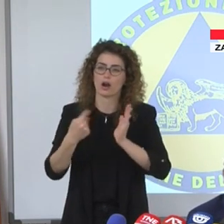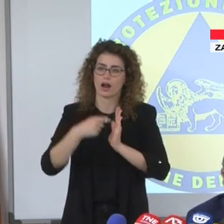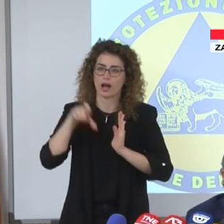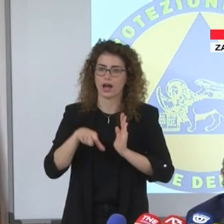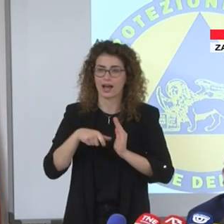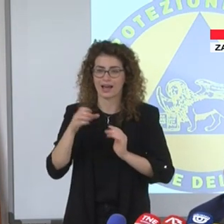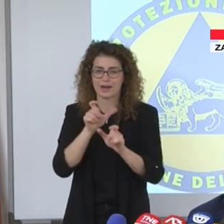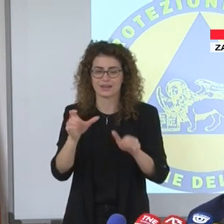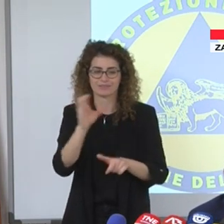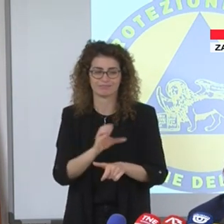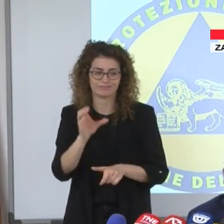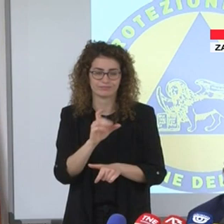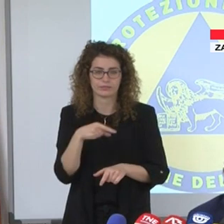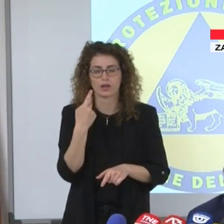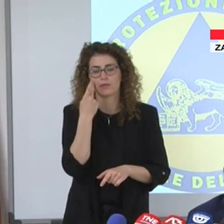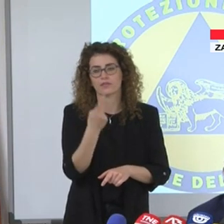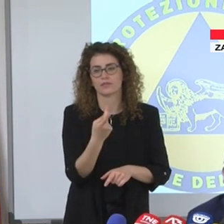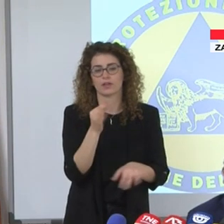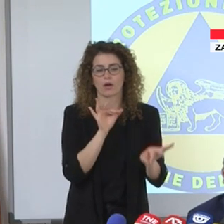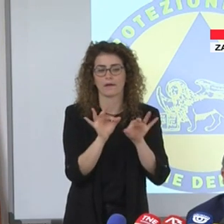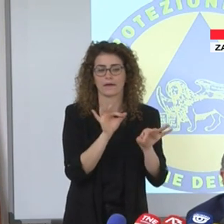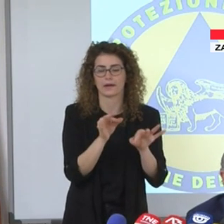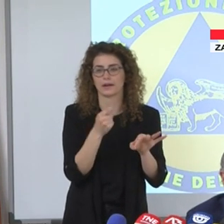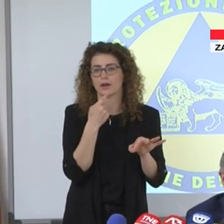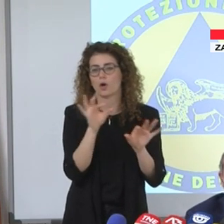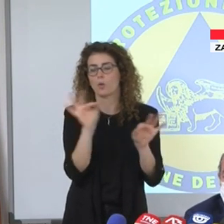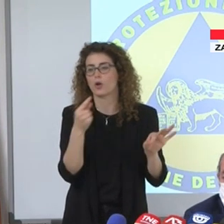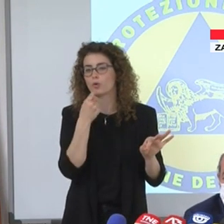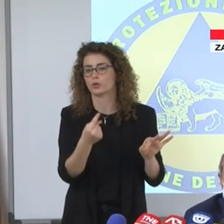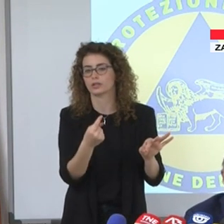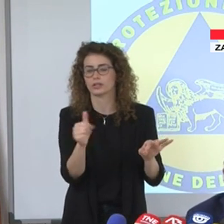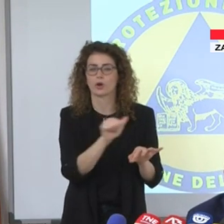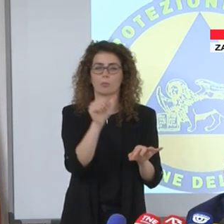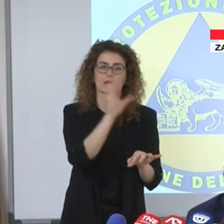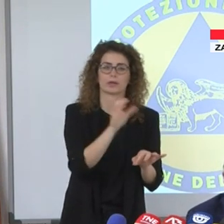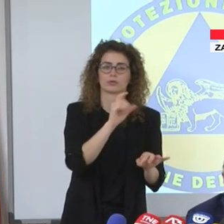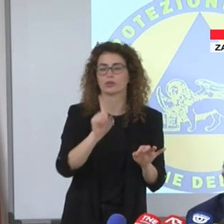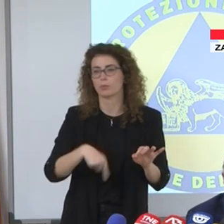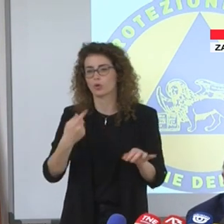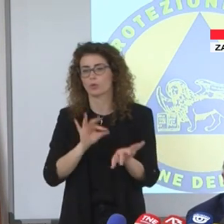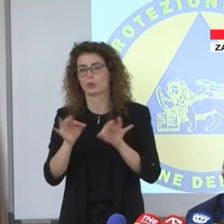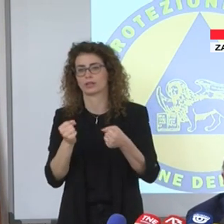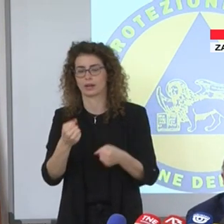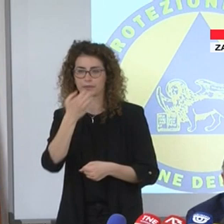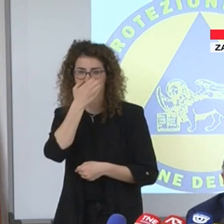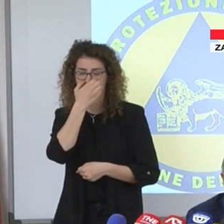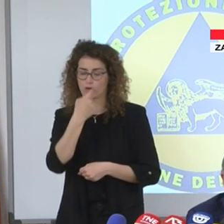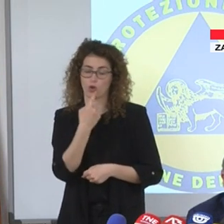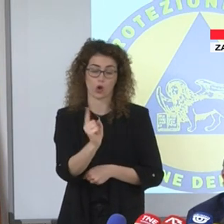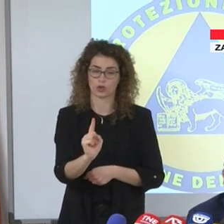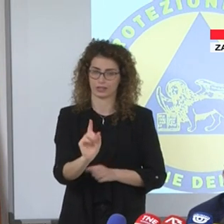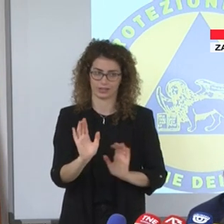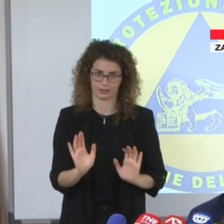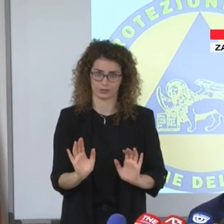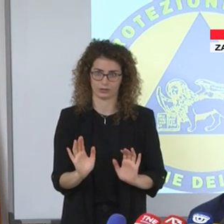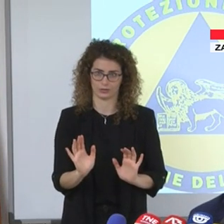Dopodiché ho visto che qualcuno mi ha criticato, ho detto per Zaia viene prima il turismo della terapia intensiva, non ho detto questo. Cerco anche di trovare